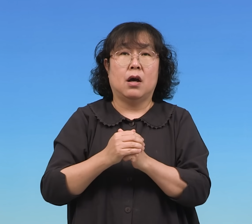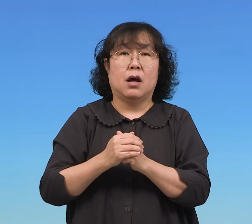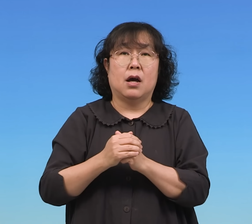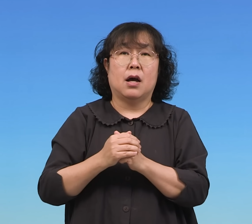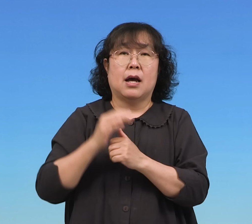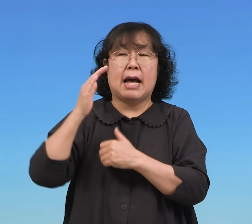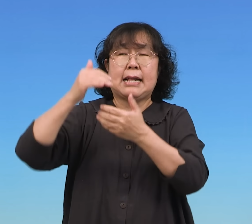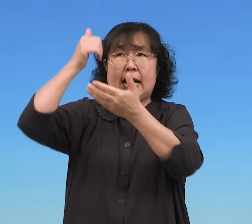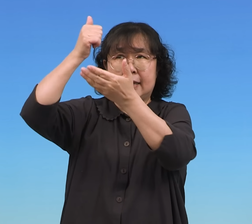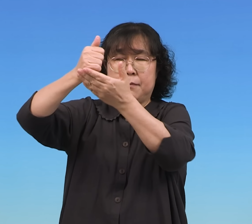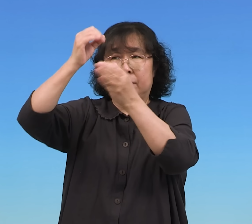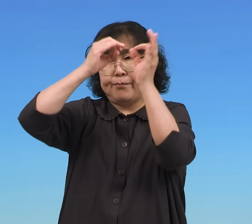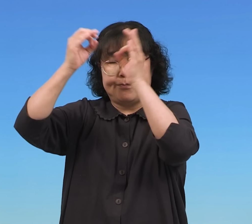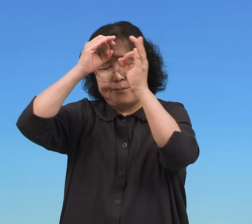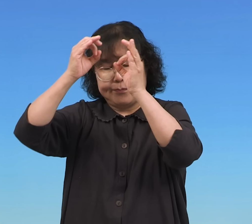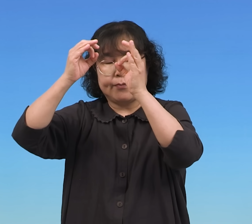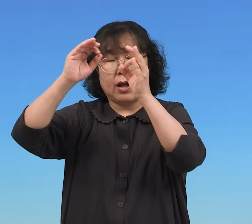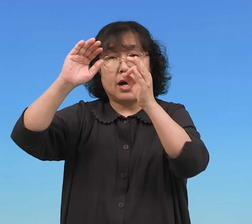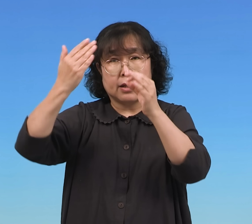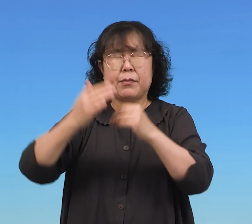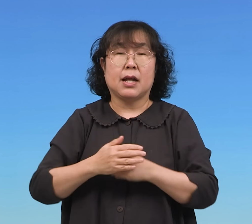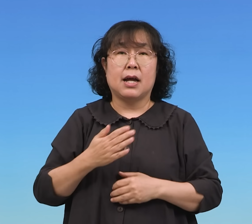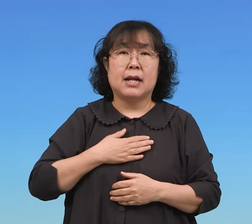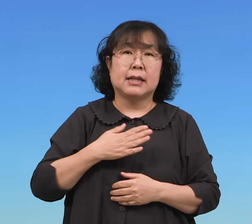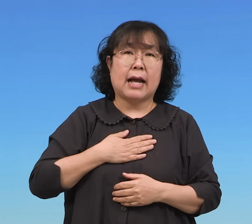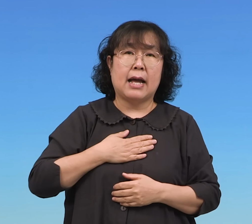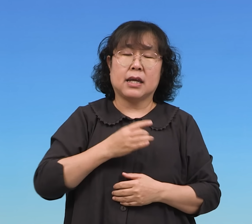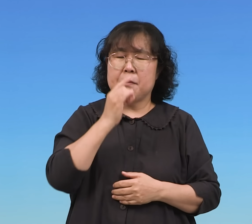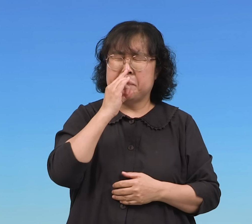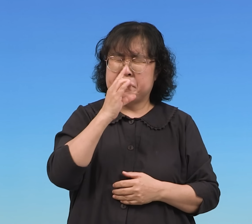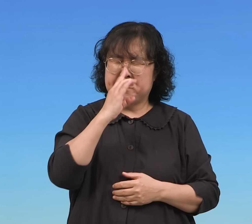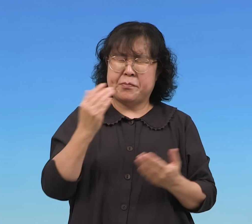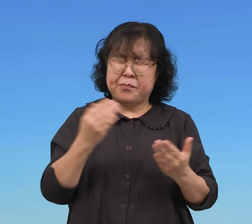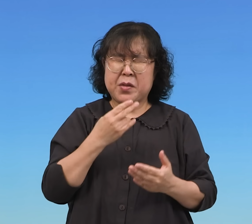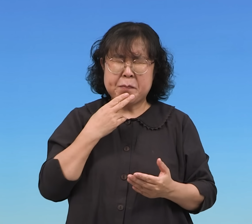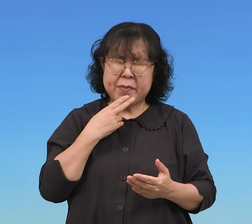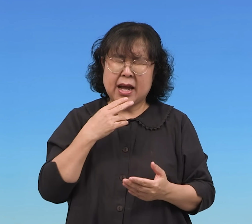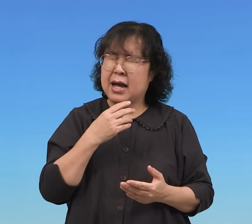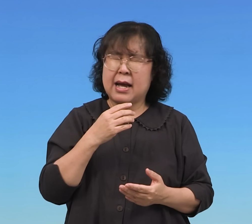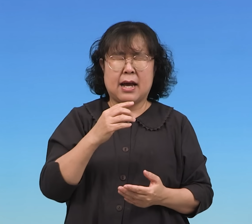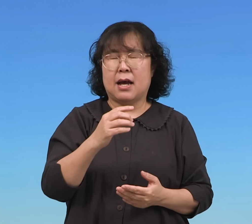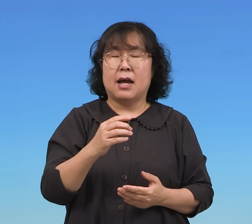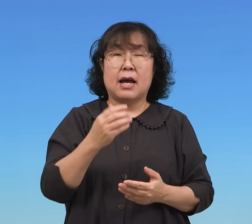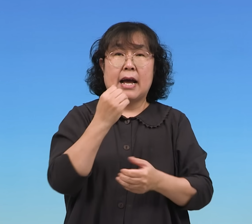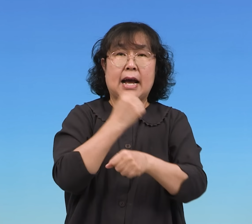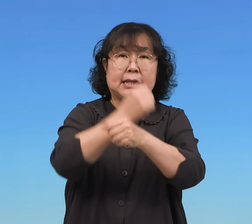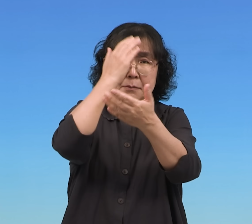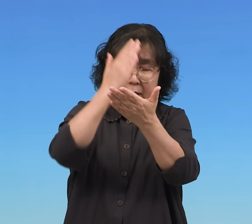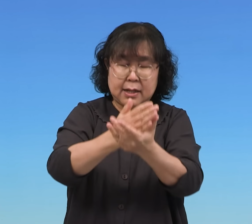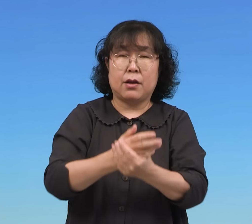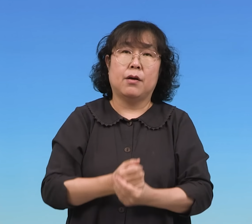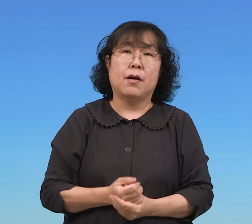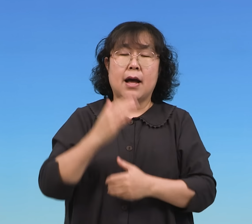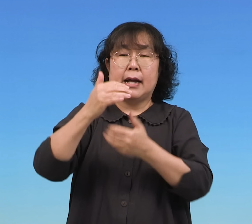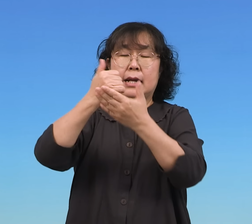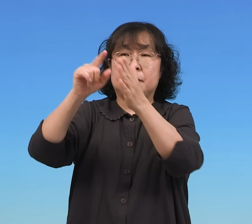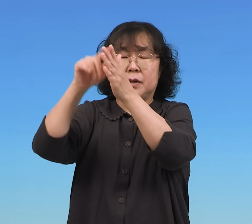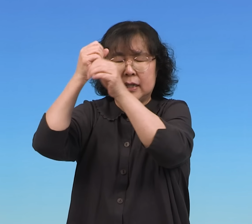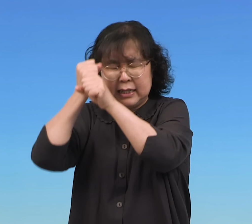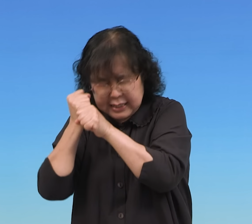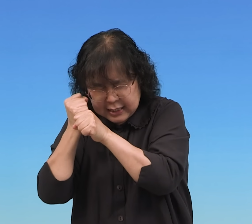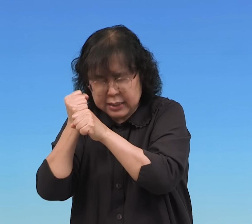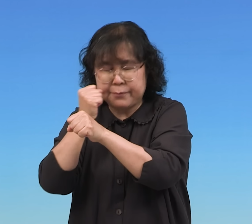내 사전에는 불가능이 없다, 이런 그 철없는 얘기 이제 그만하셔야 되고요, 하나님을 의지하셔야 됩니다. 이 한 번 더 이